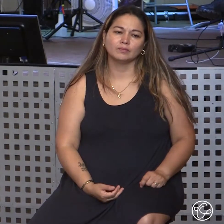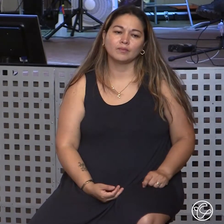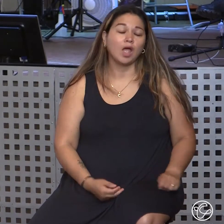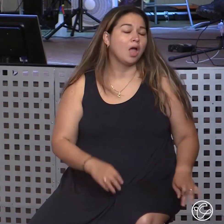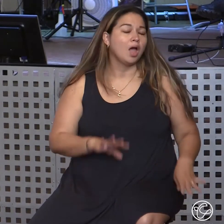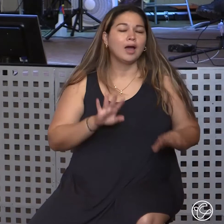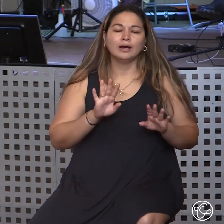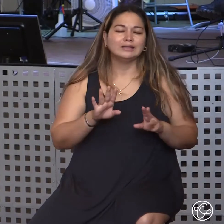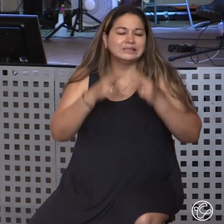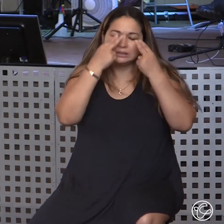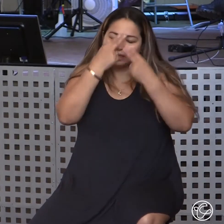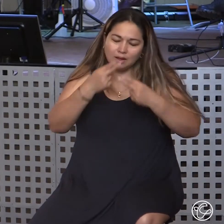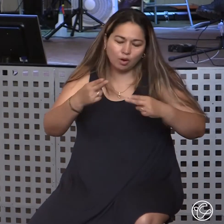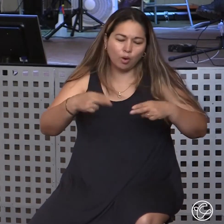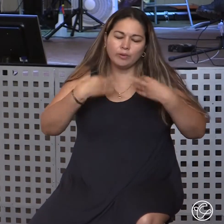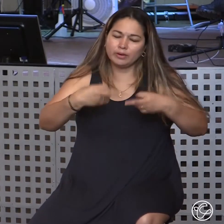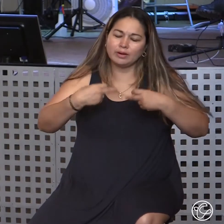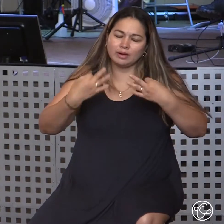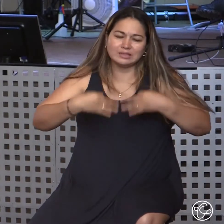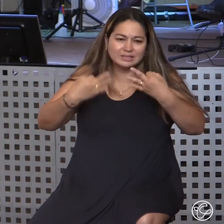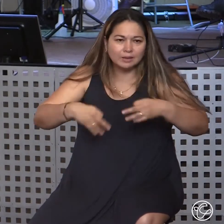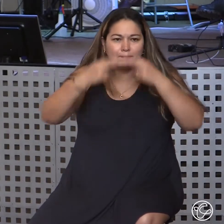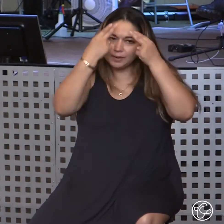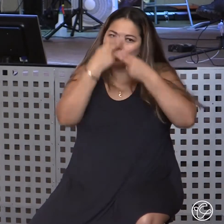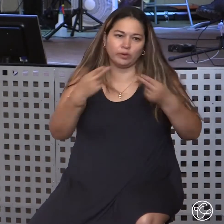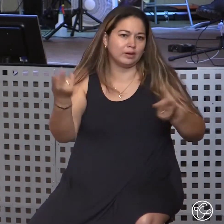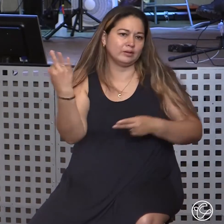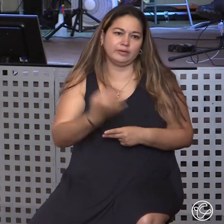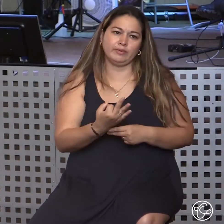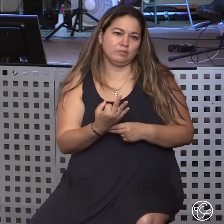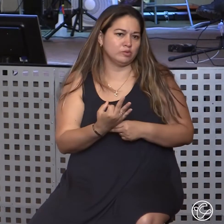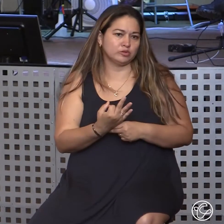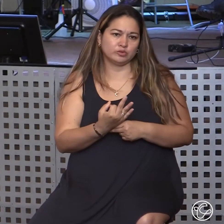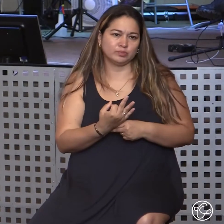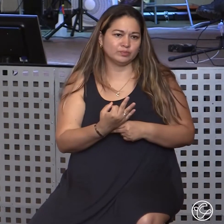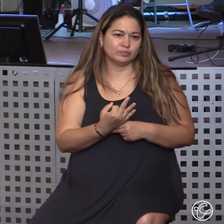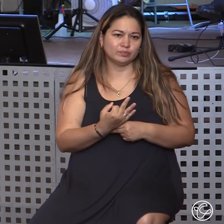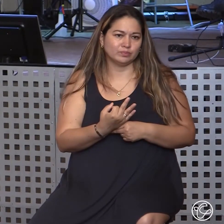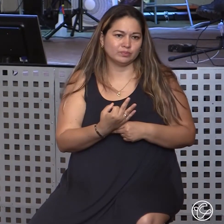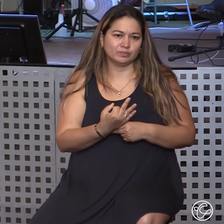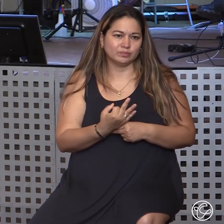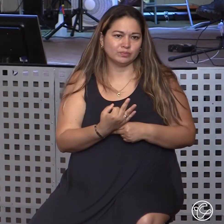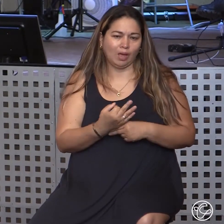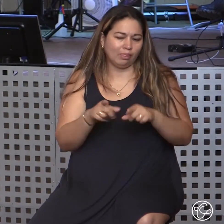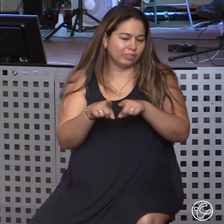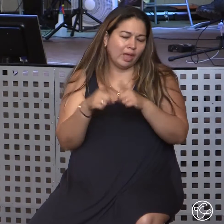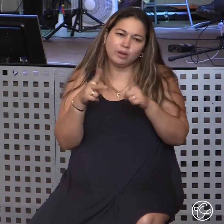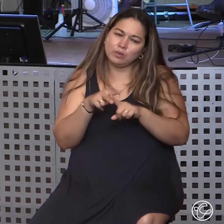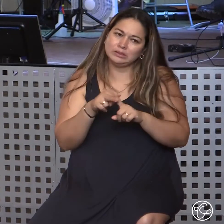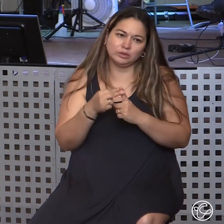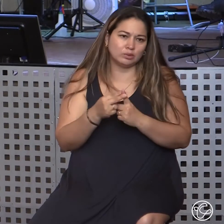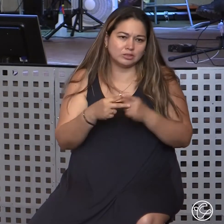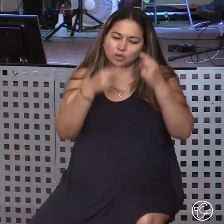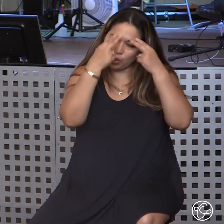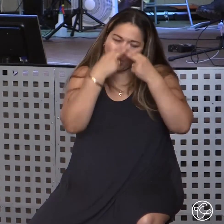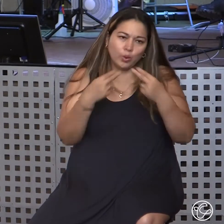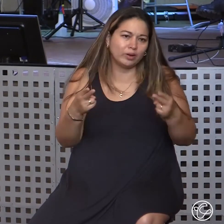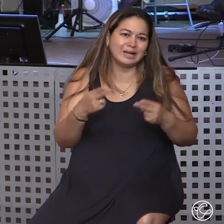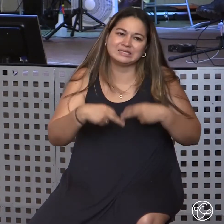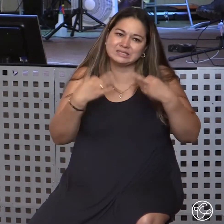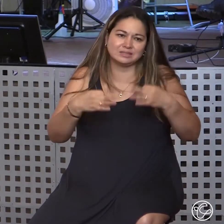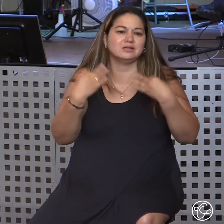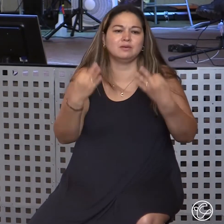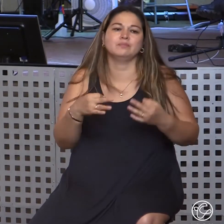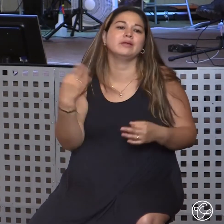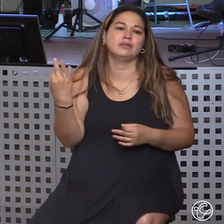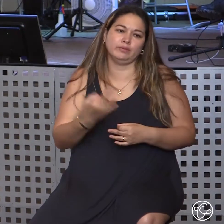¿Cómo? Con la honra. Se empiezan a levantar voces, normalmente dentro del propio pueblo de Dios. Voces que todo